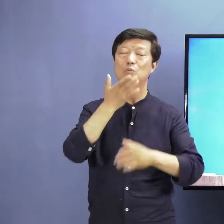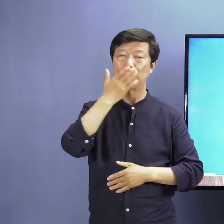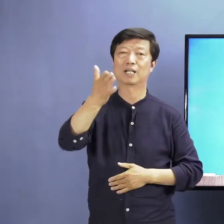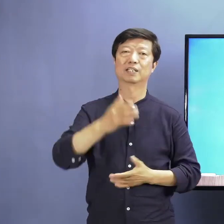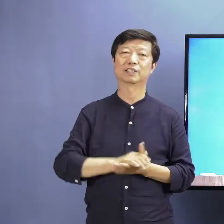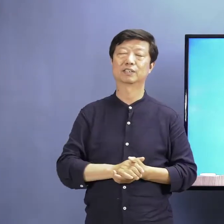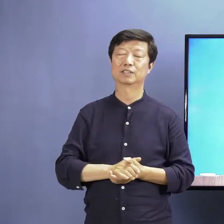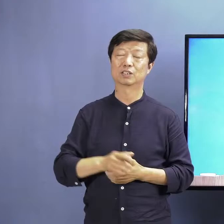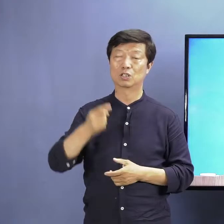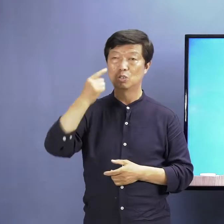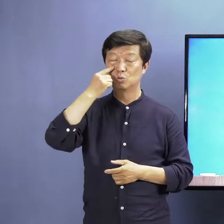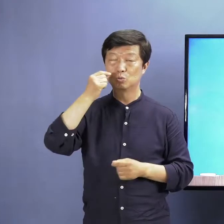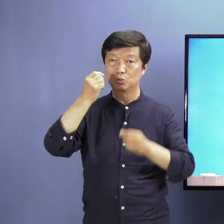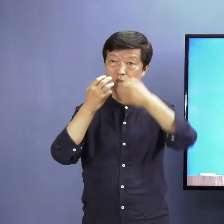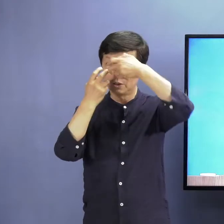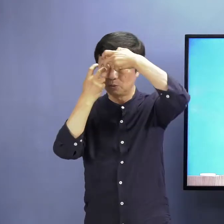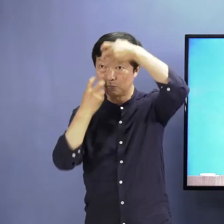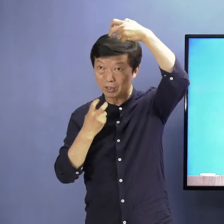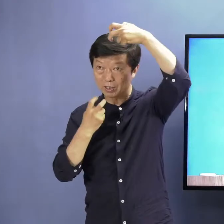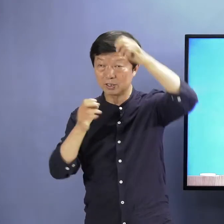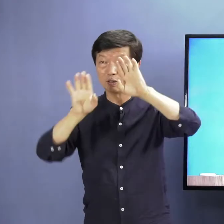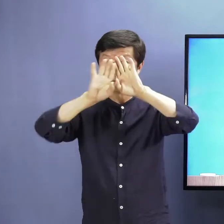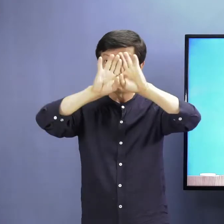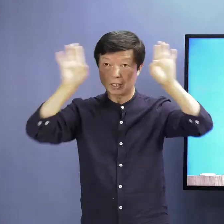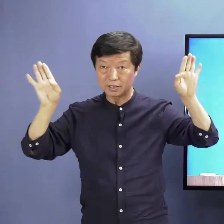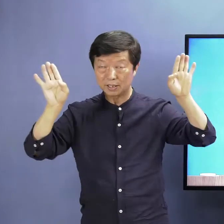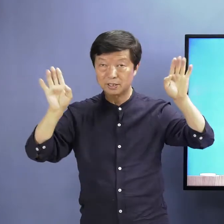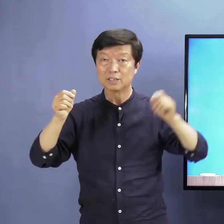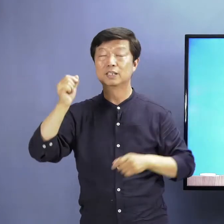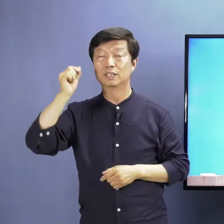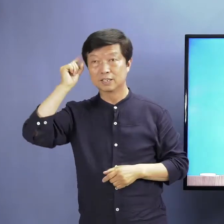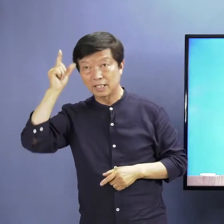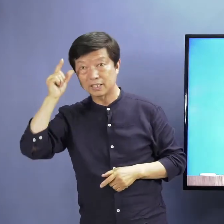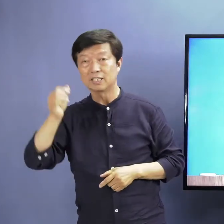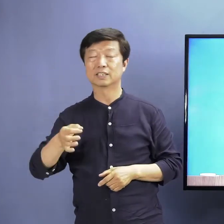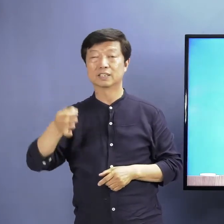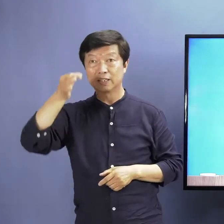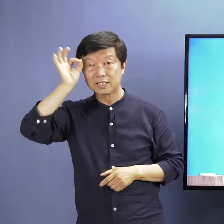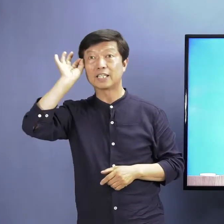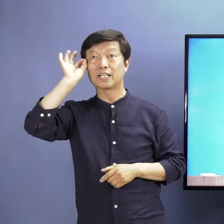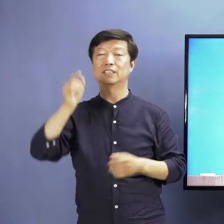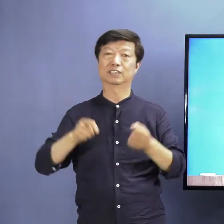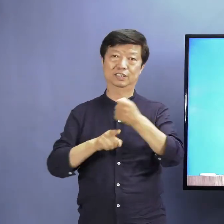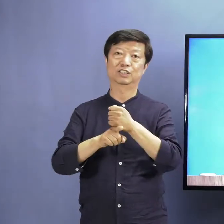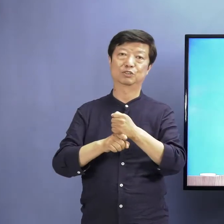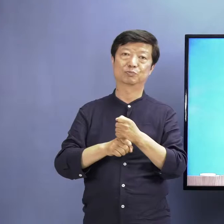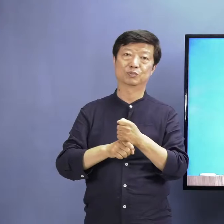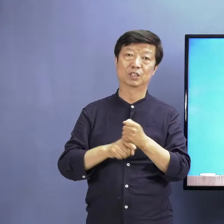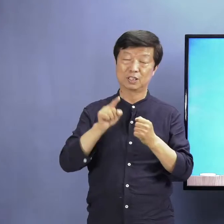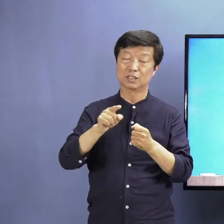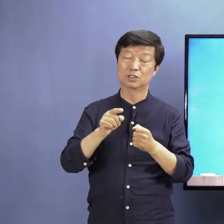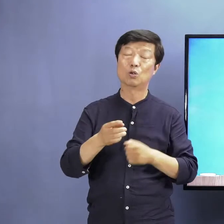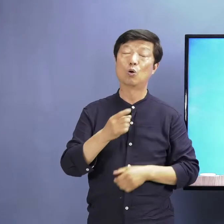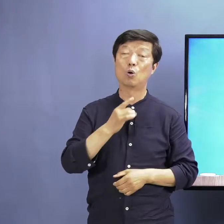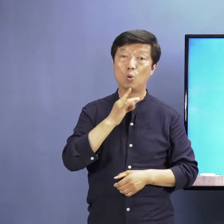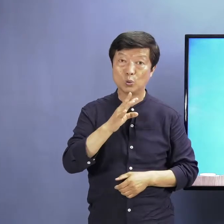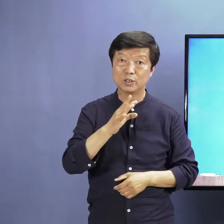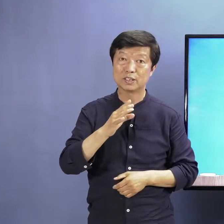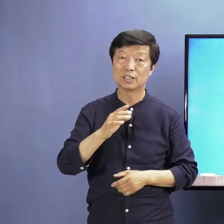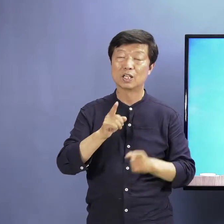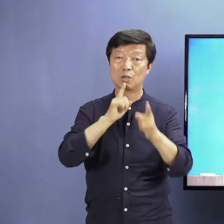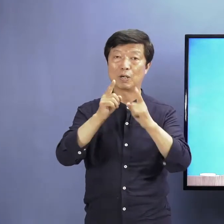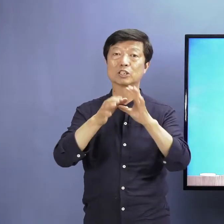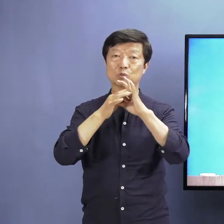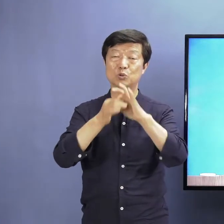눈이 밝아진다는 건 깨닫는다예요. 그 역사는 오직 말씀을 통해서만 일어납니다. 시편